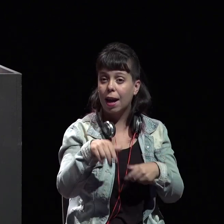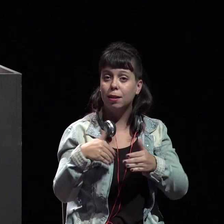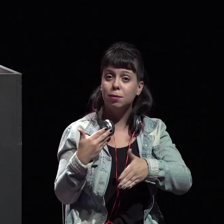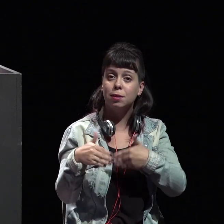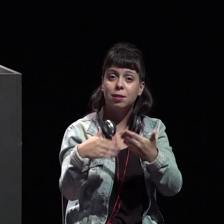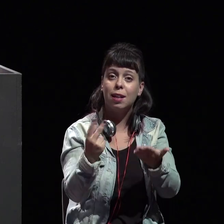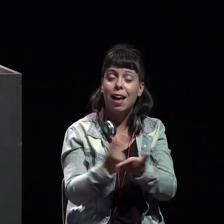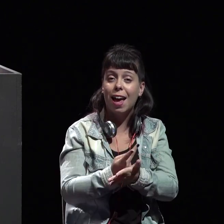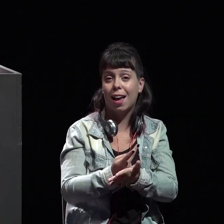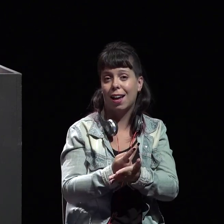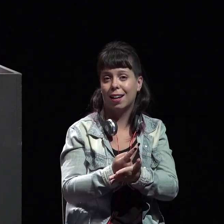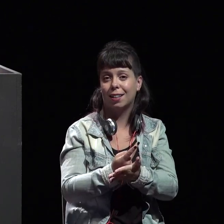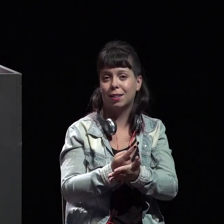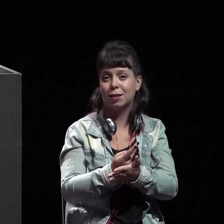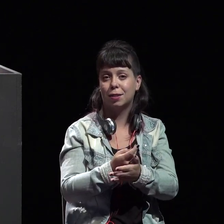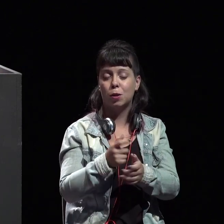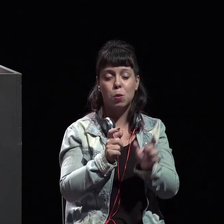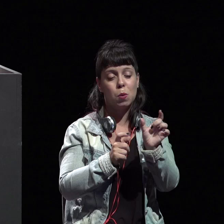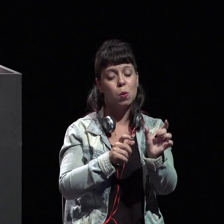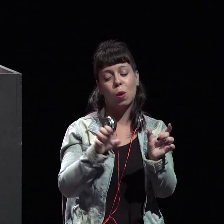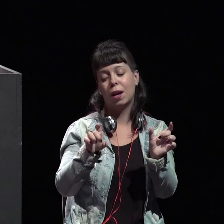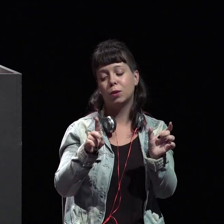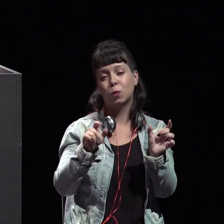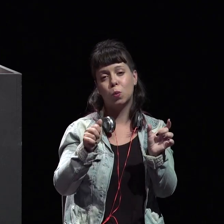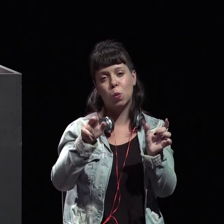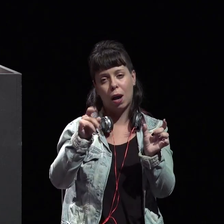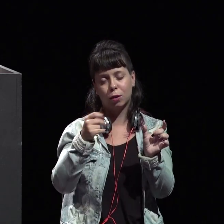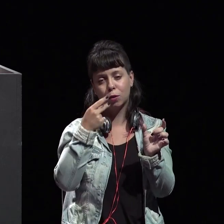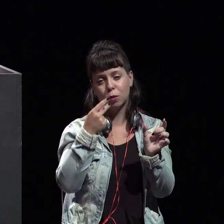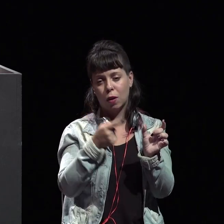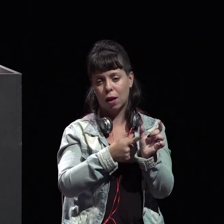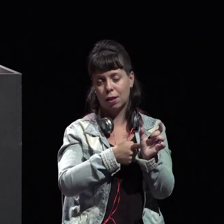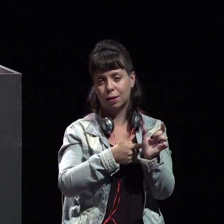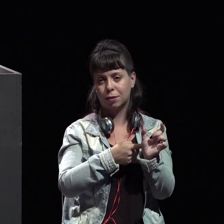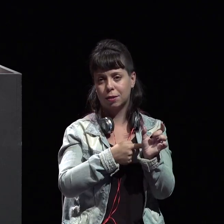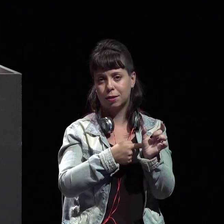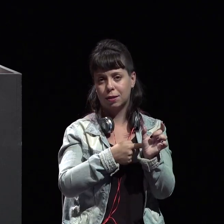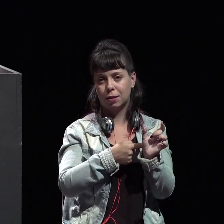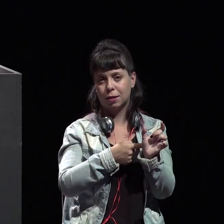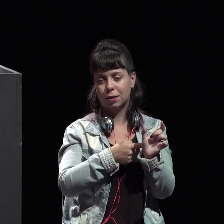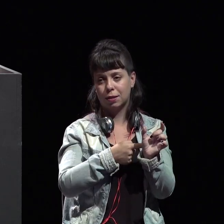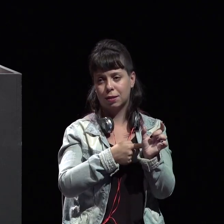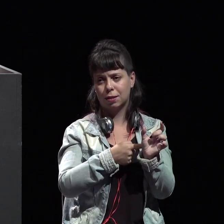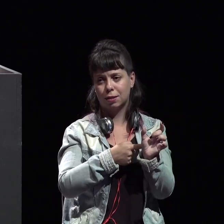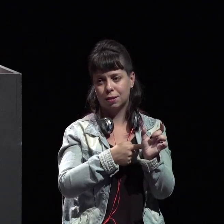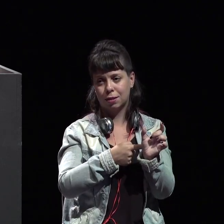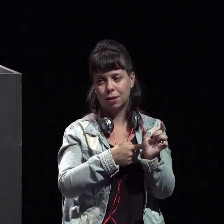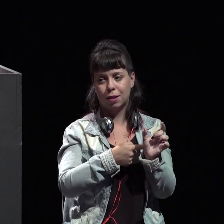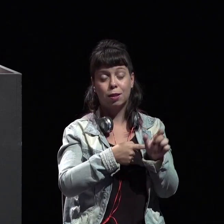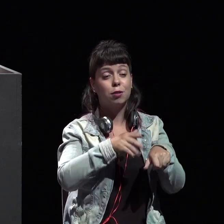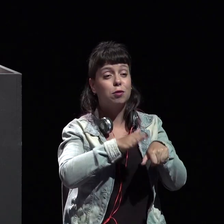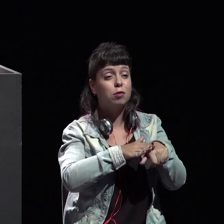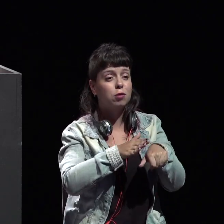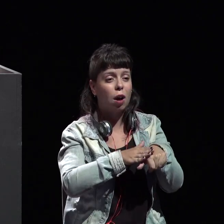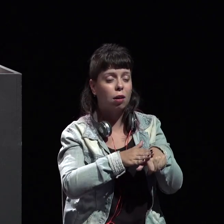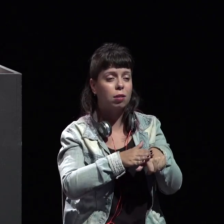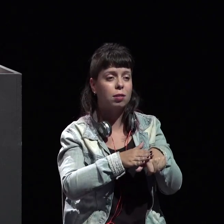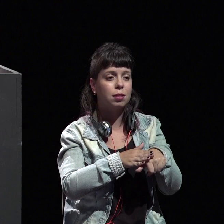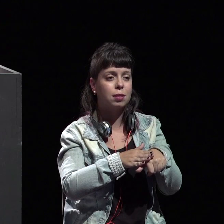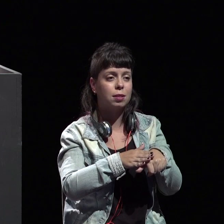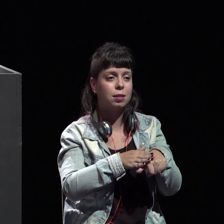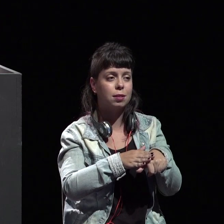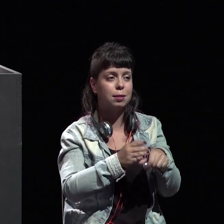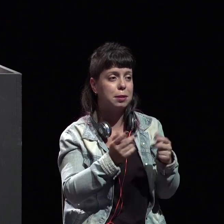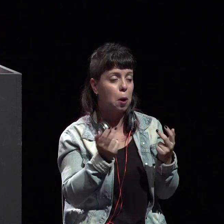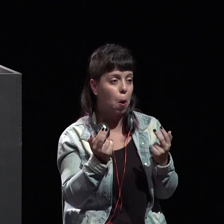no sentido dado ao termo por Eduardo Viveiros de Castro, ou seja, que concerne a produção de uma dissociação entre